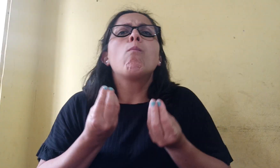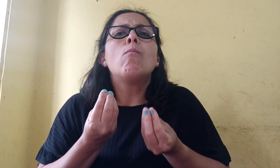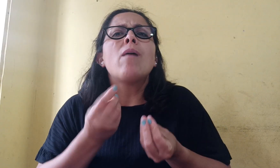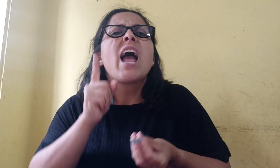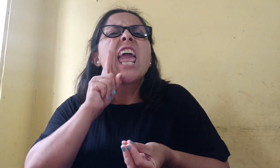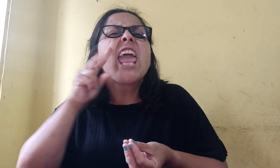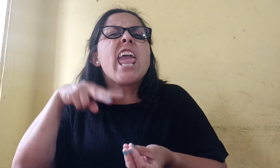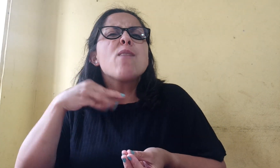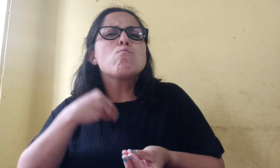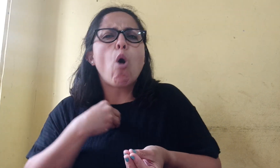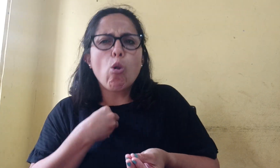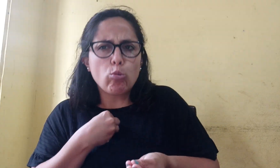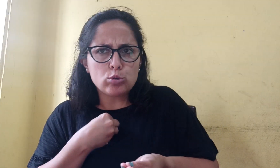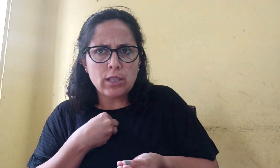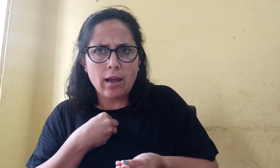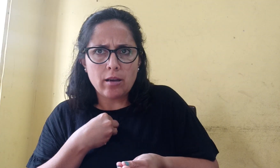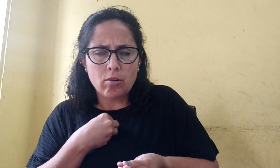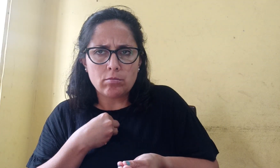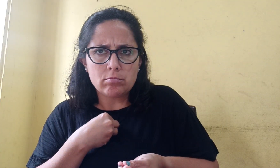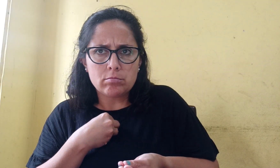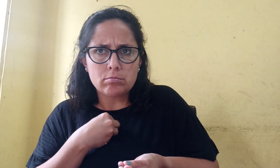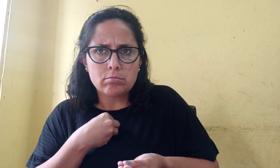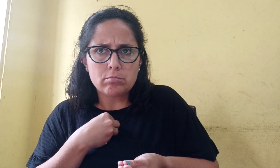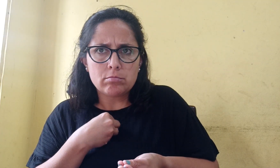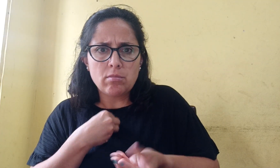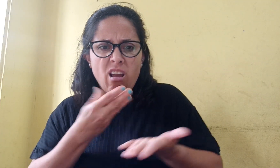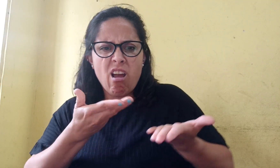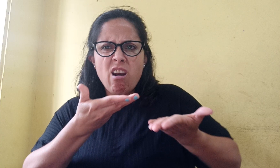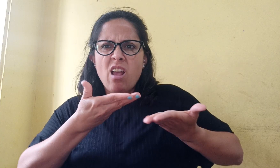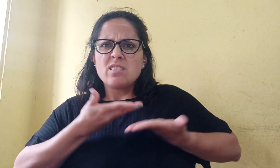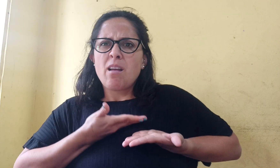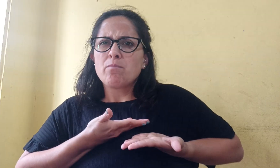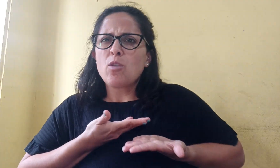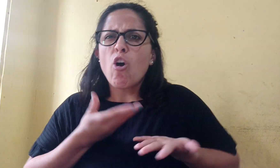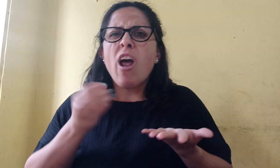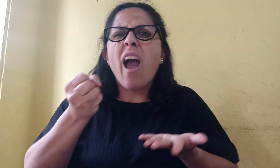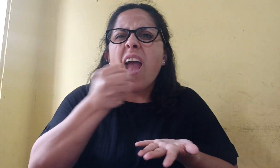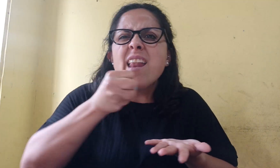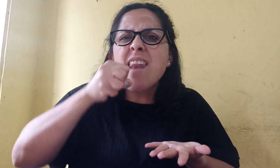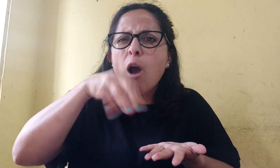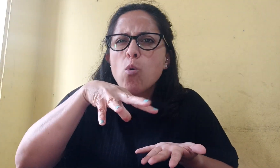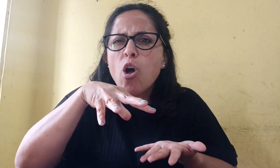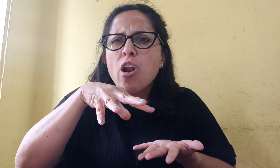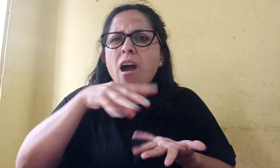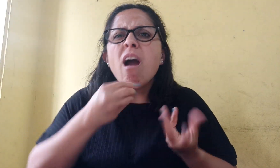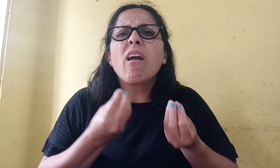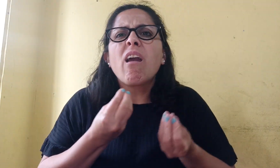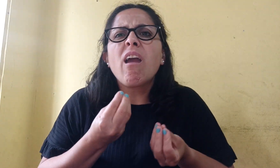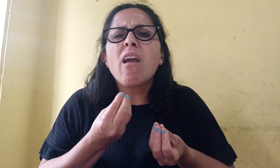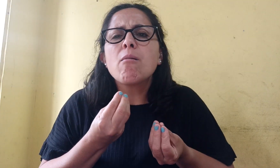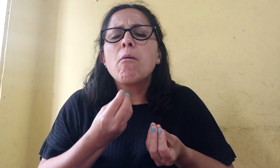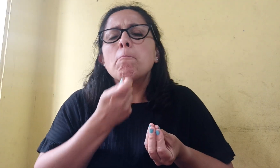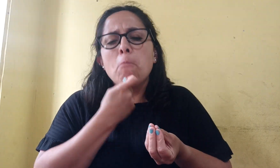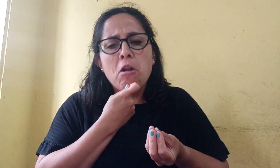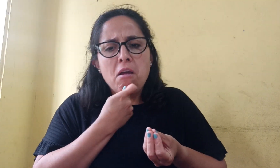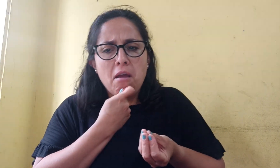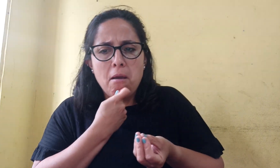involuntario, son receptores y neuronas sensitivas autónomas, o sea que van a estar, por ejemplo, en